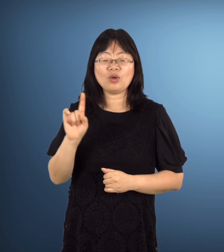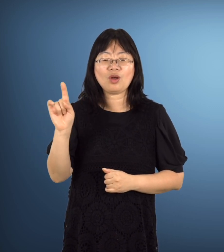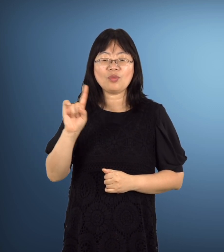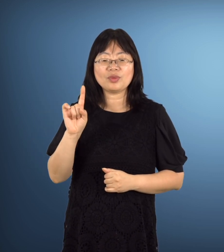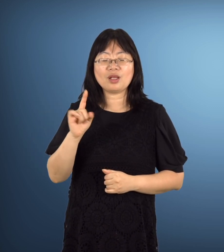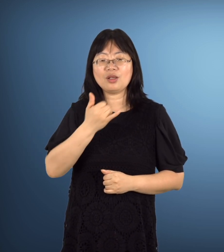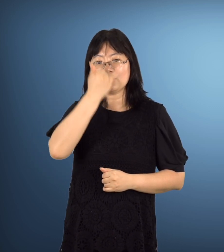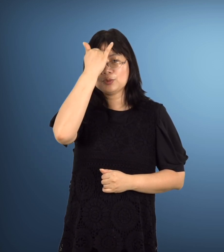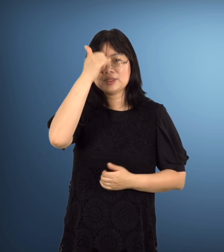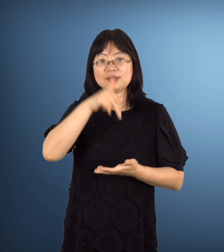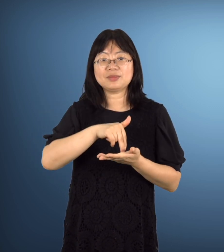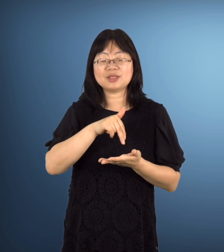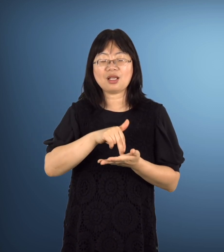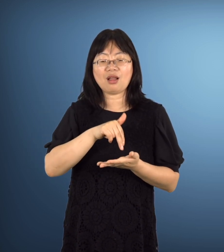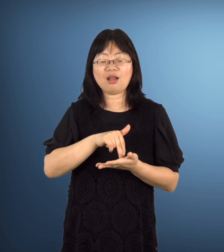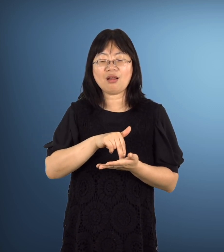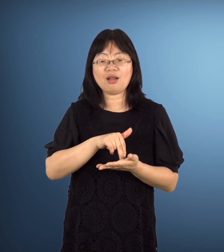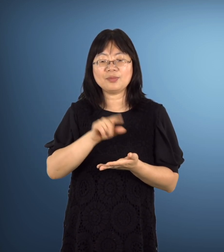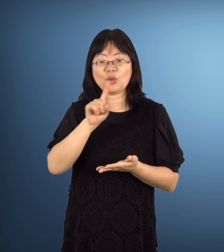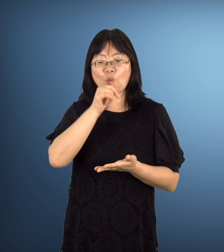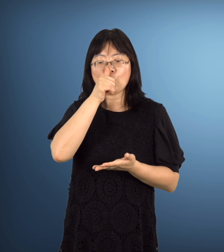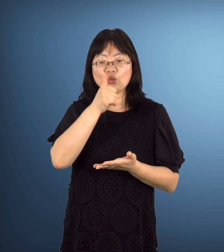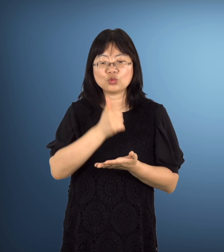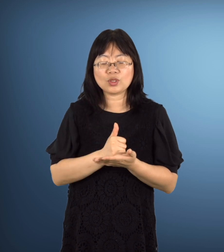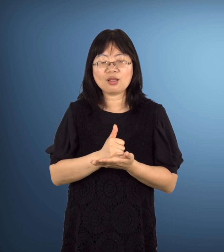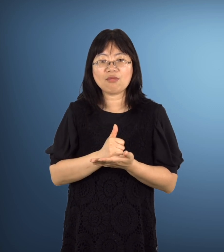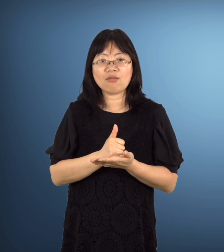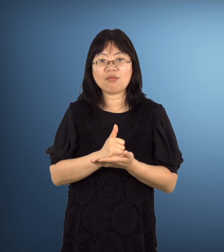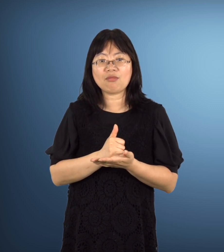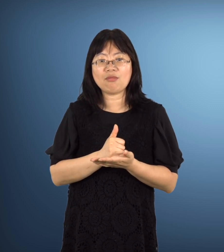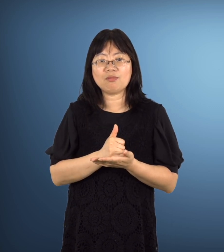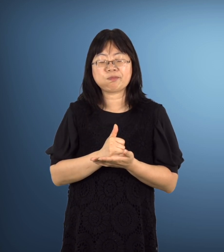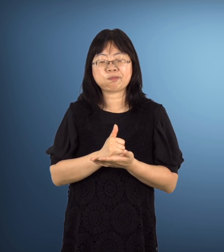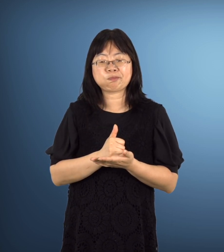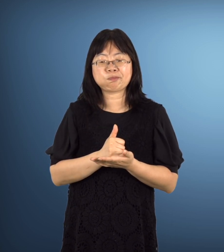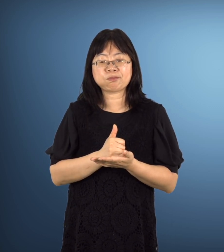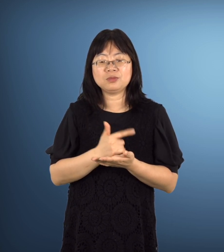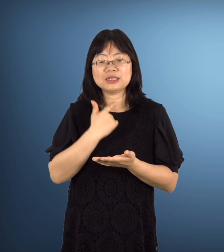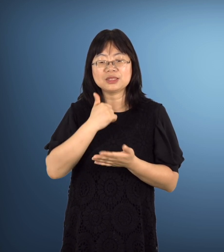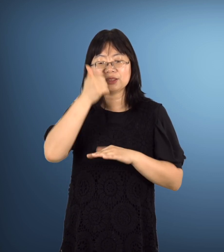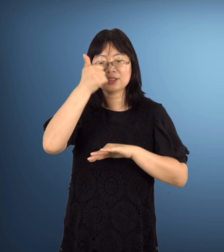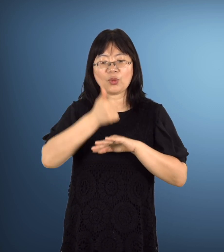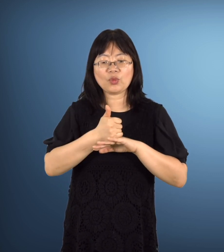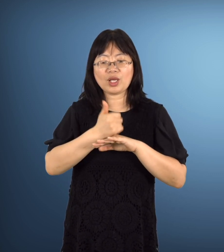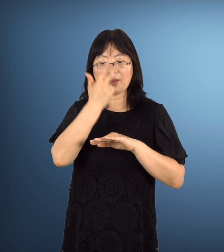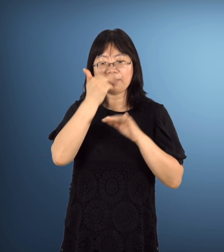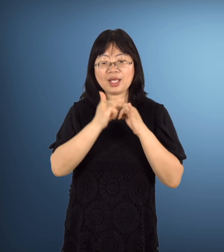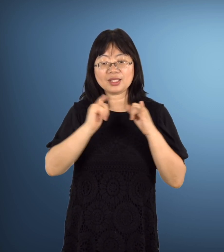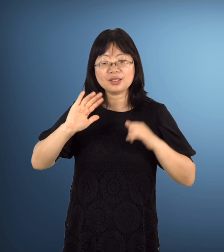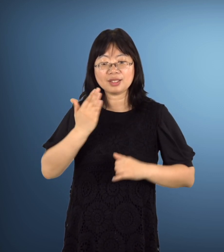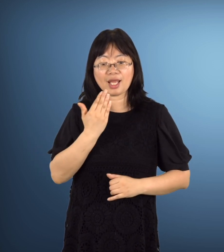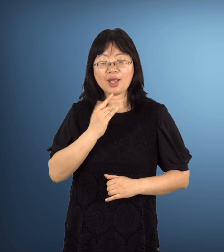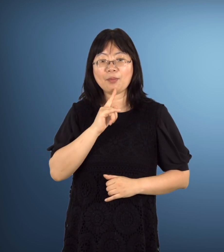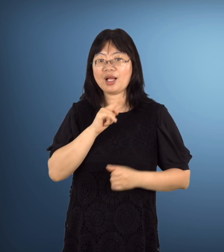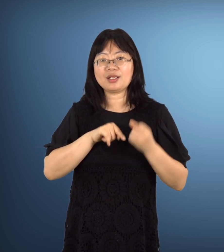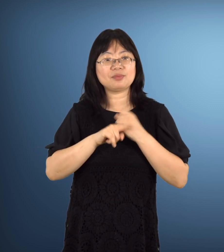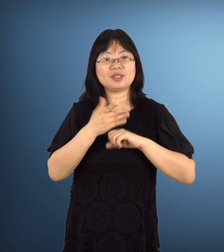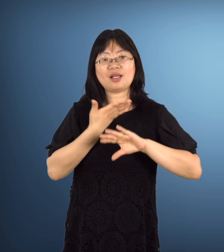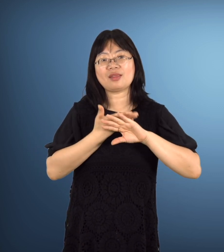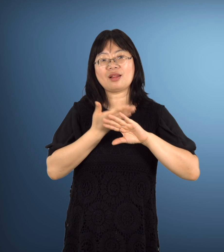어떤 윤리나 도덕적인 죄에 지은 결과로서 맹인된 게 아니다, 그